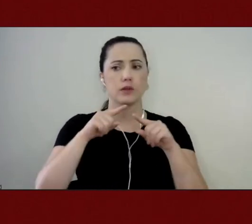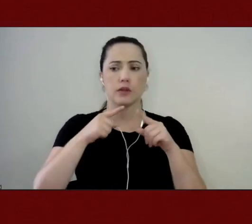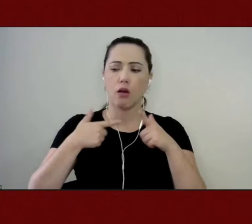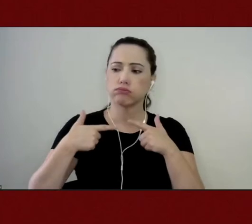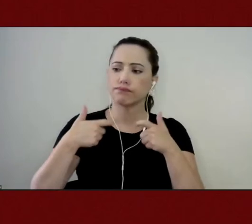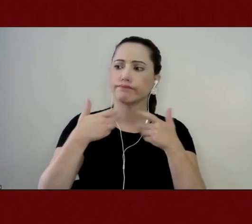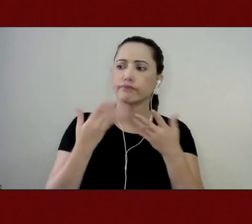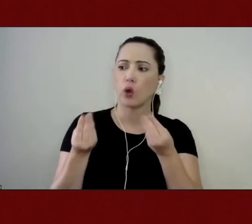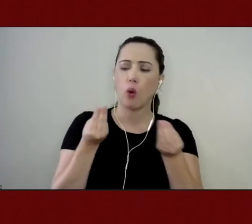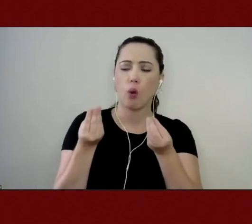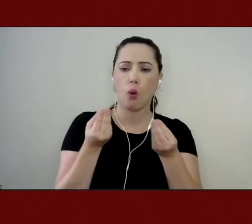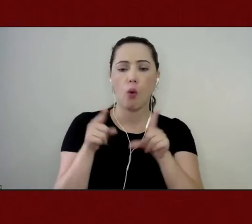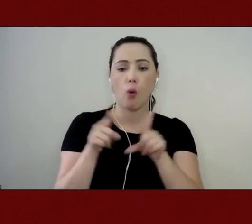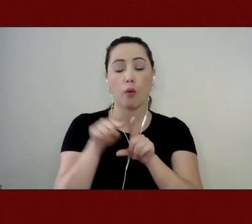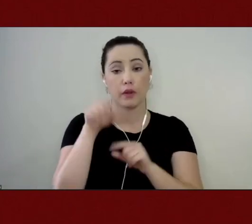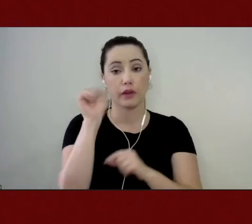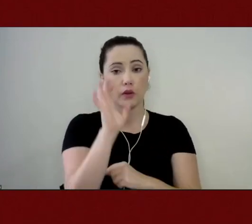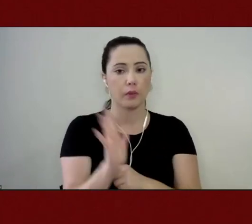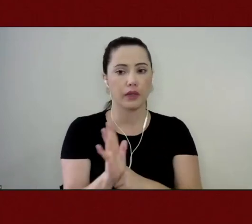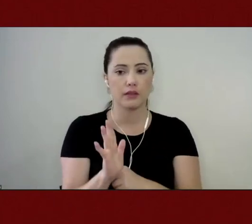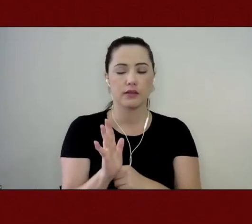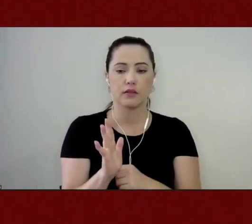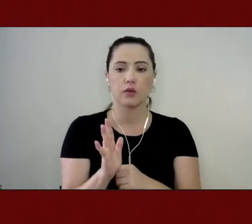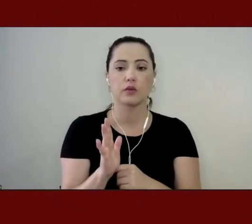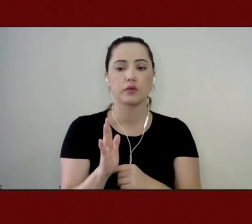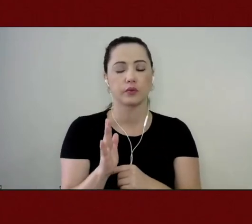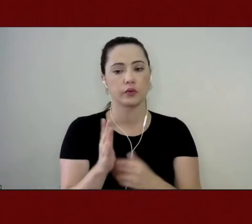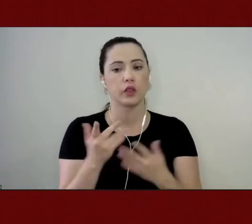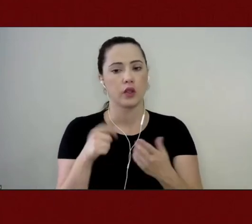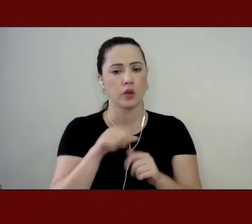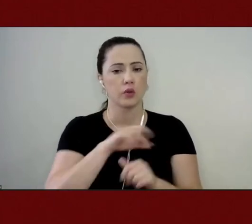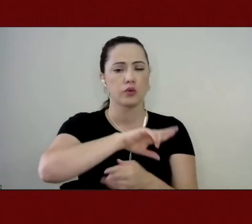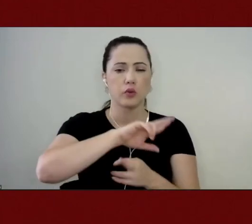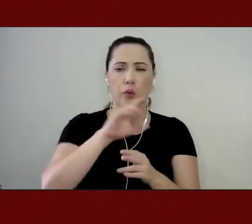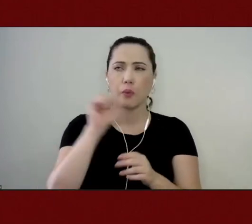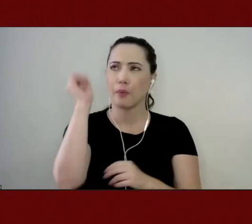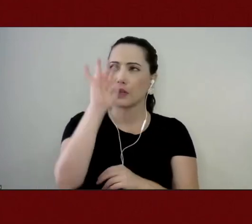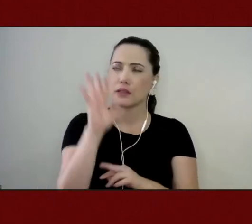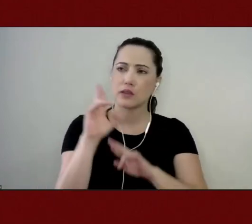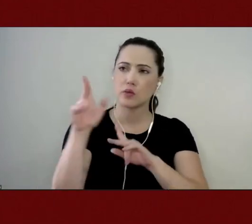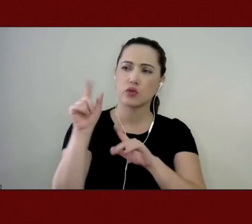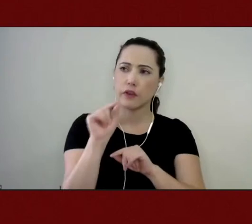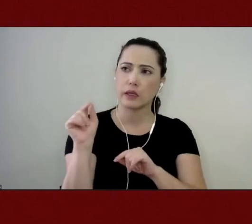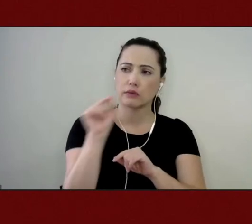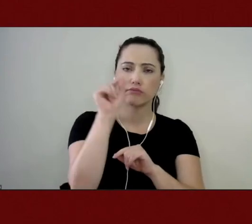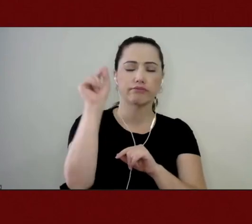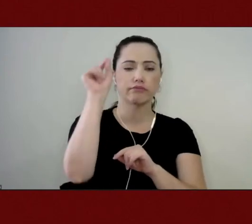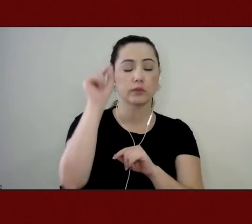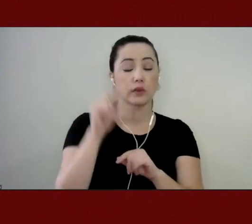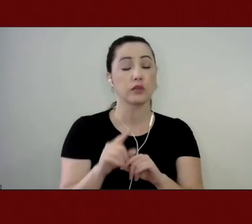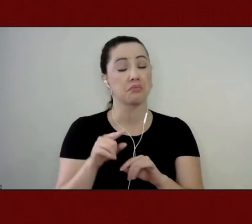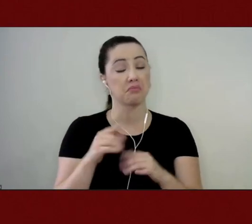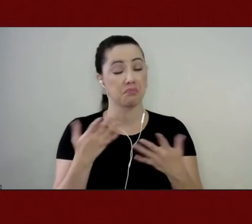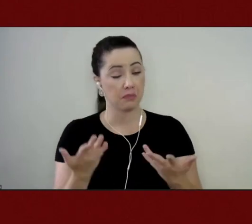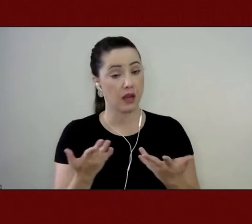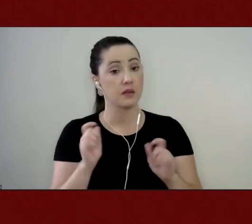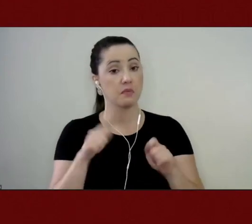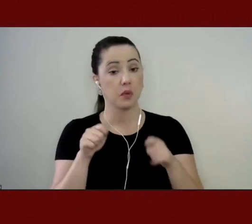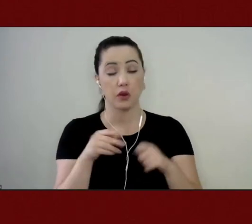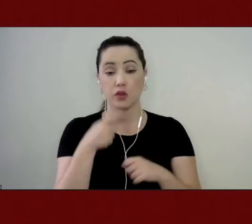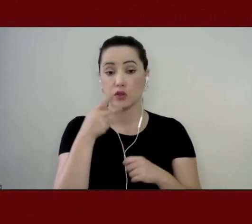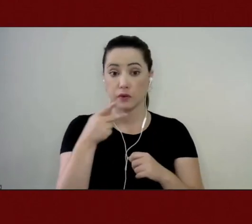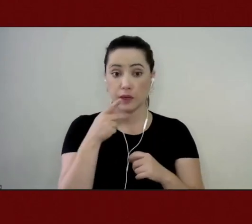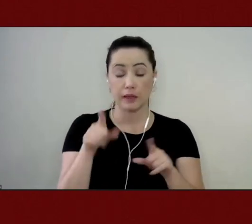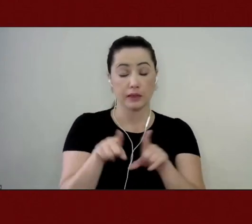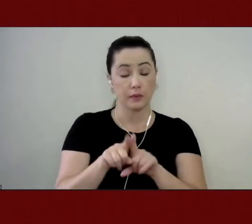contrastes e diferenças regionais. Em outras palavras, inclusive, também para os comunistas brasileiros se coloca o